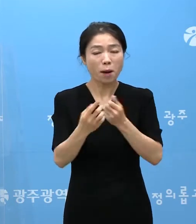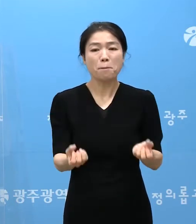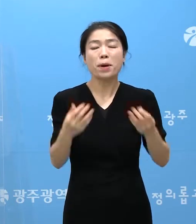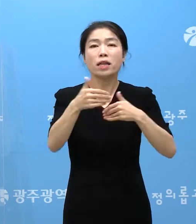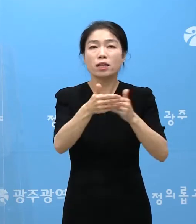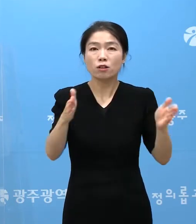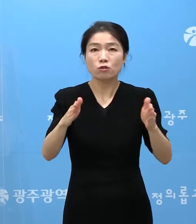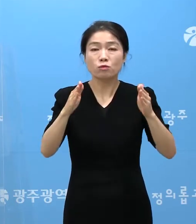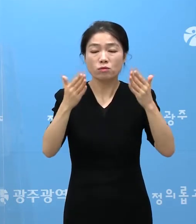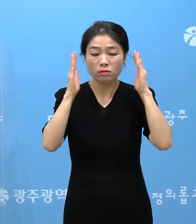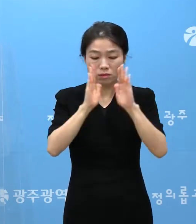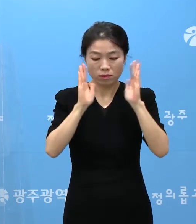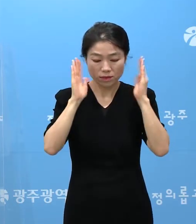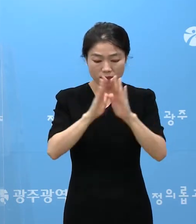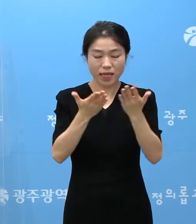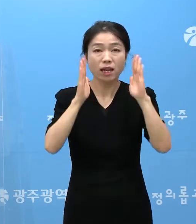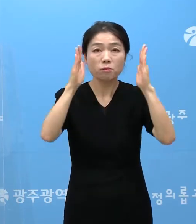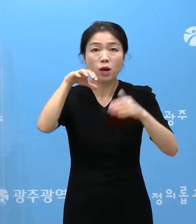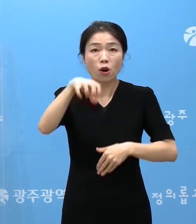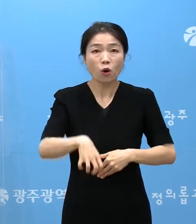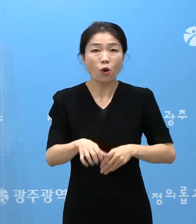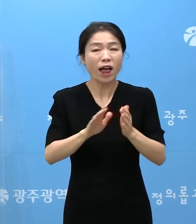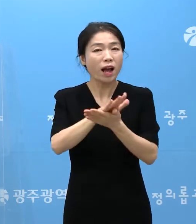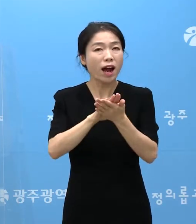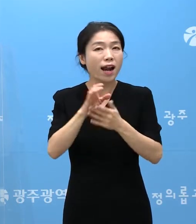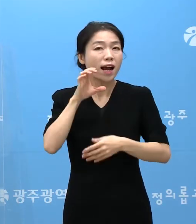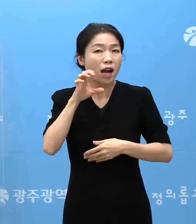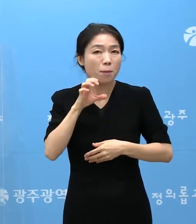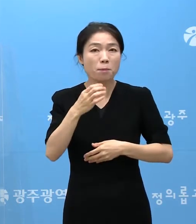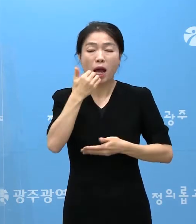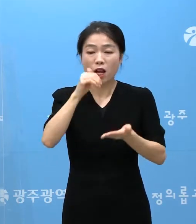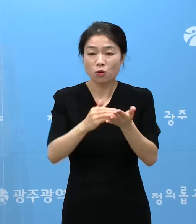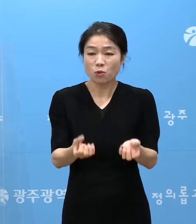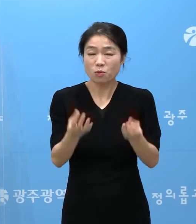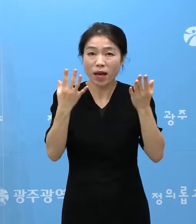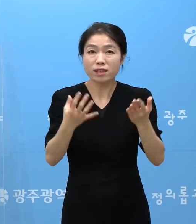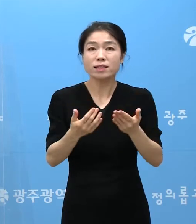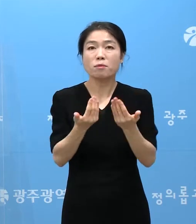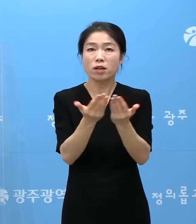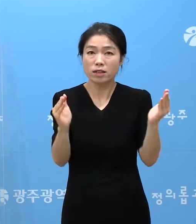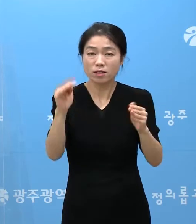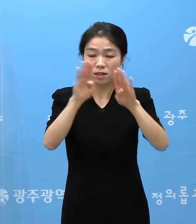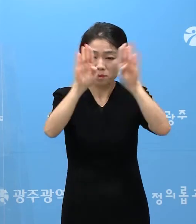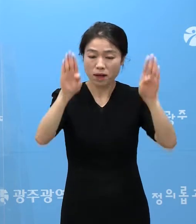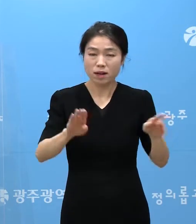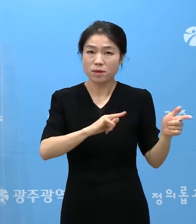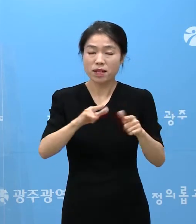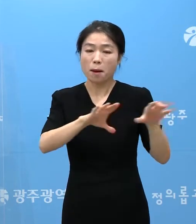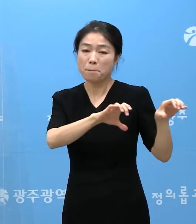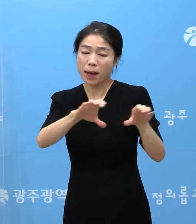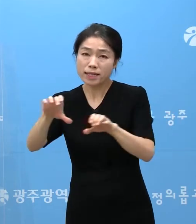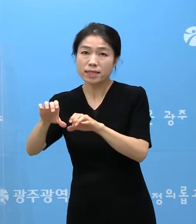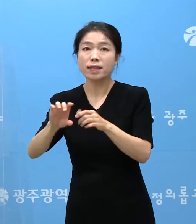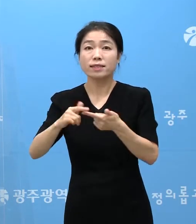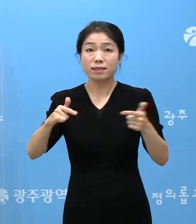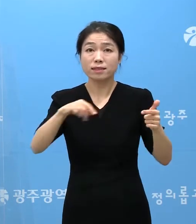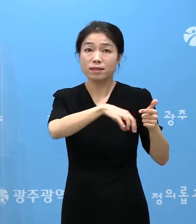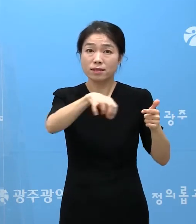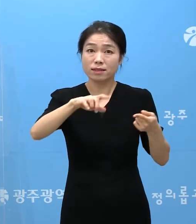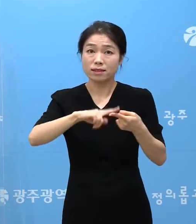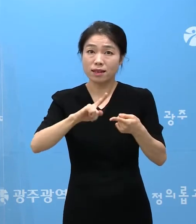파티룸, 도서관, 키즈카페, 돌잔치 전문점, 전시회, 박람회장, 마사지업소와